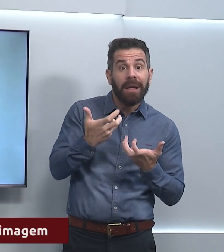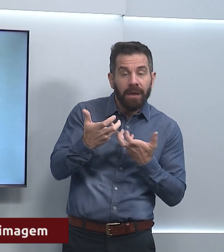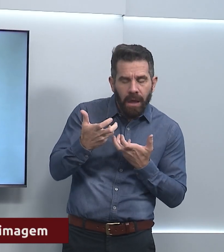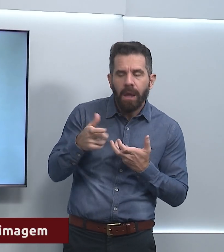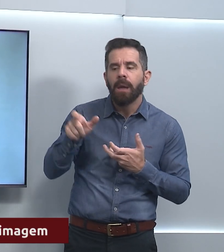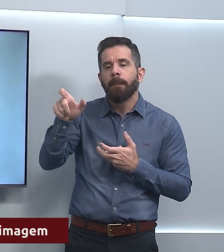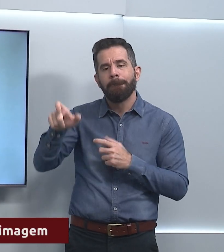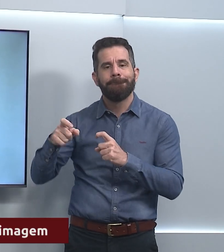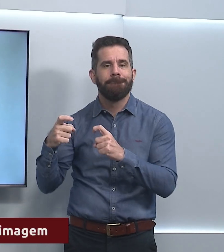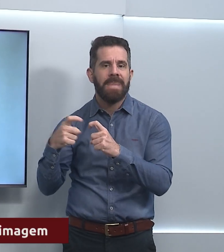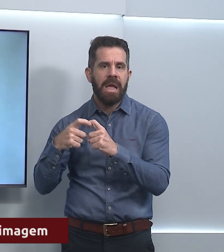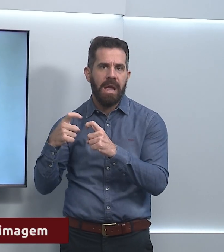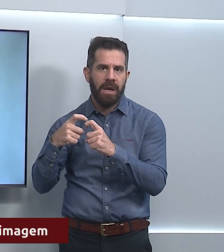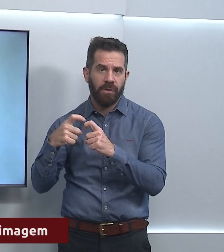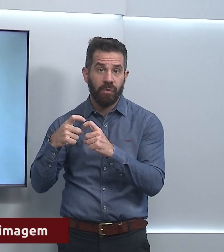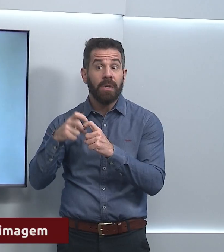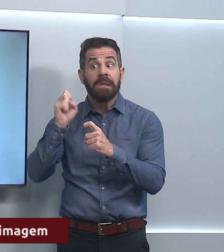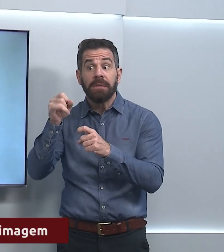uso da canetinha,